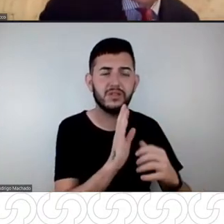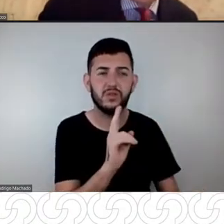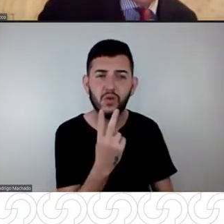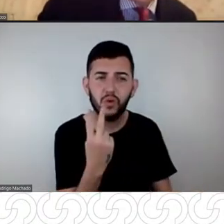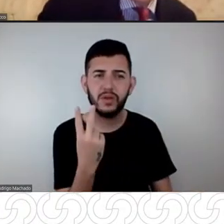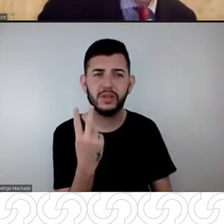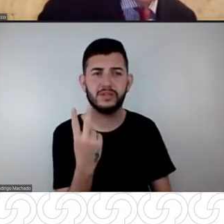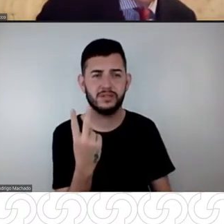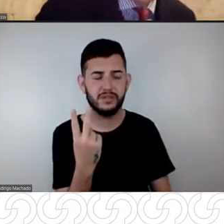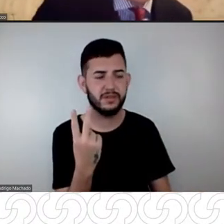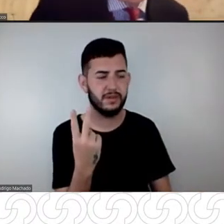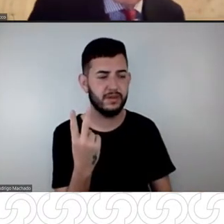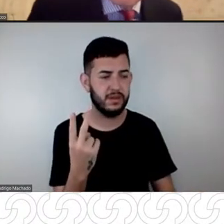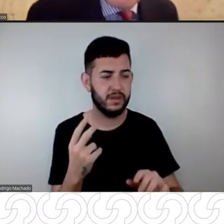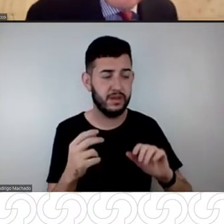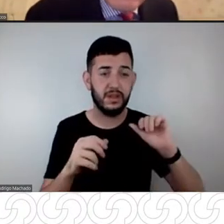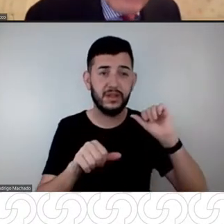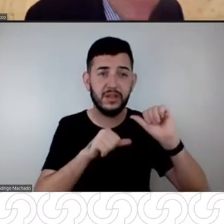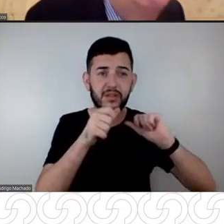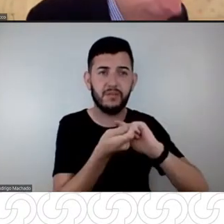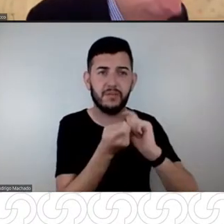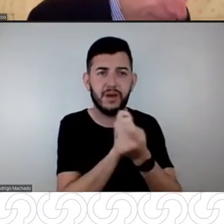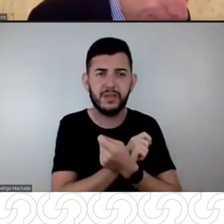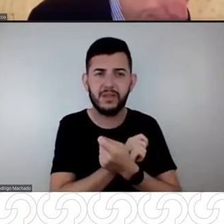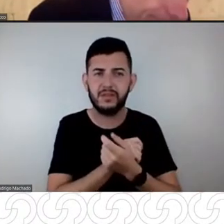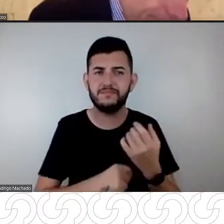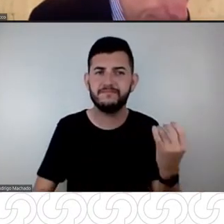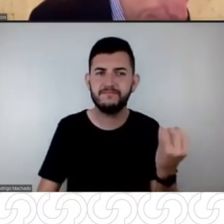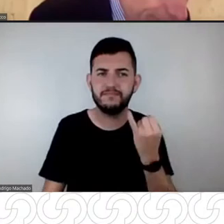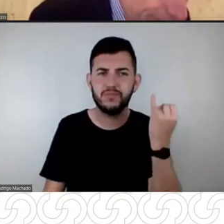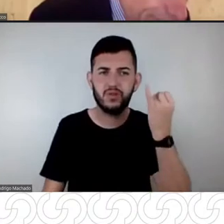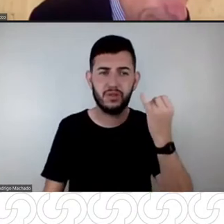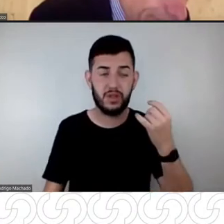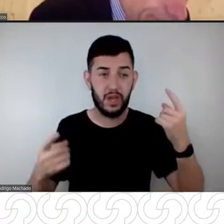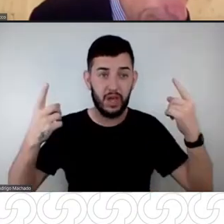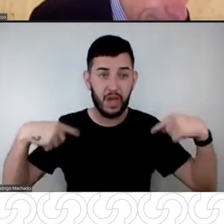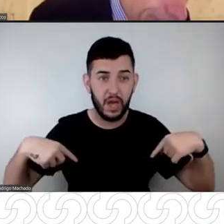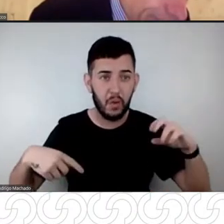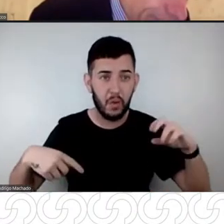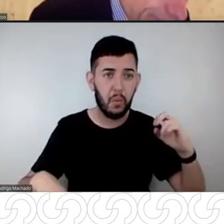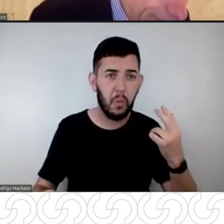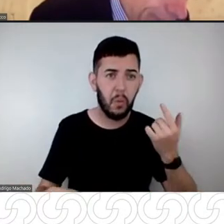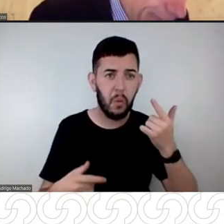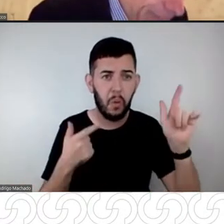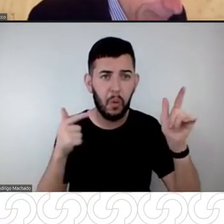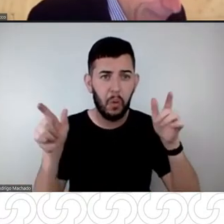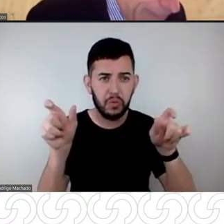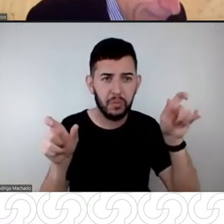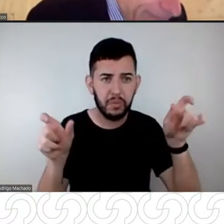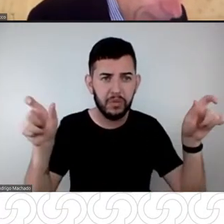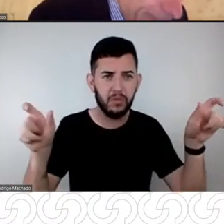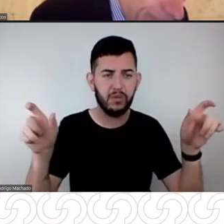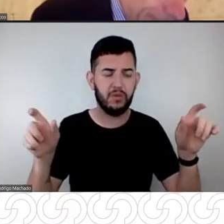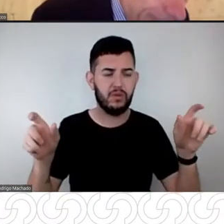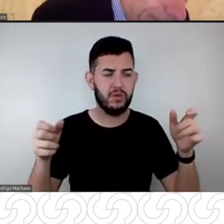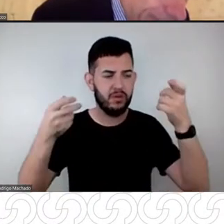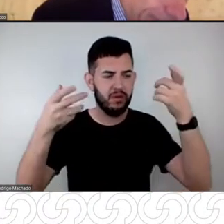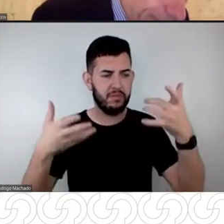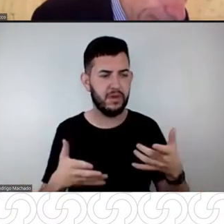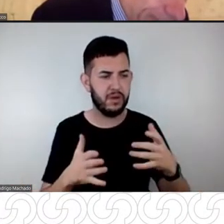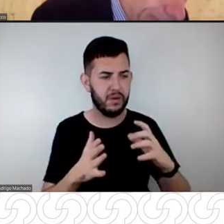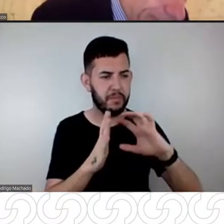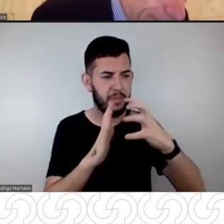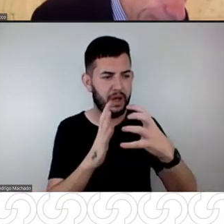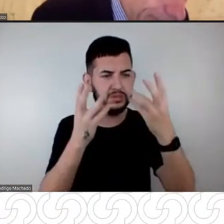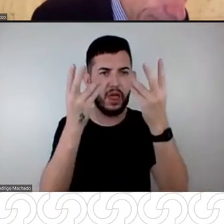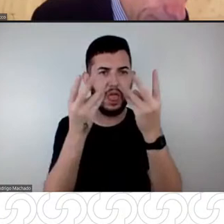necessária. Não sou eu, nem é ninguém, que declara que um determinado partido acabou,